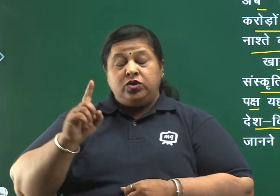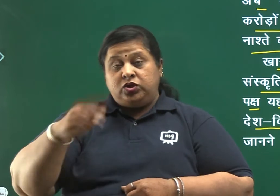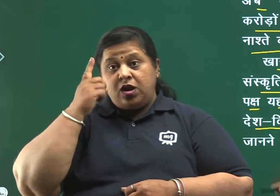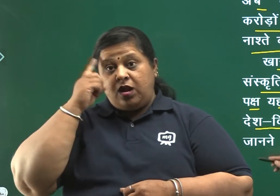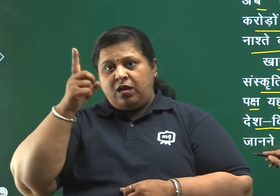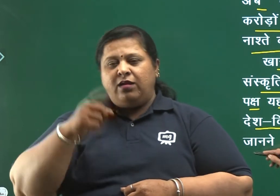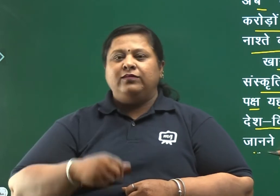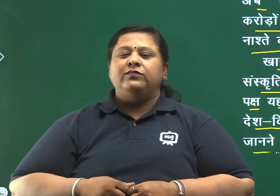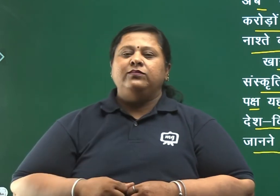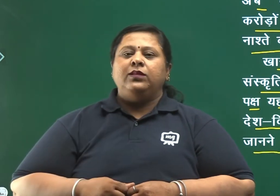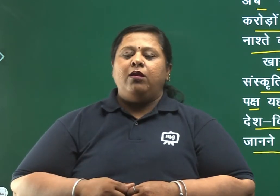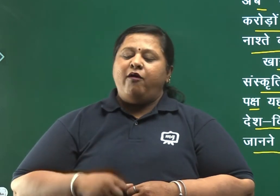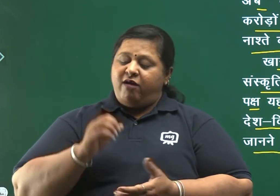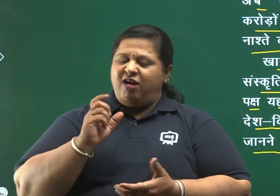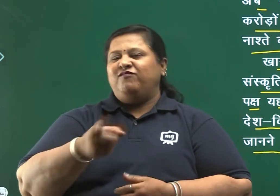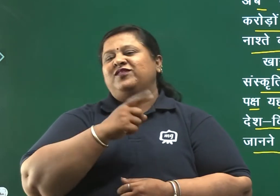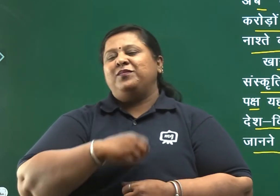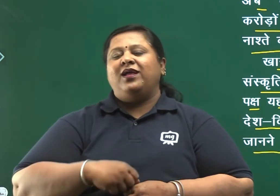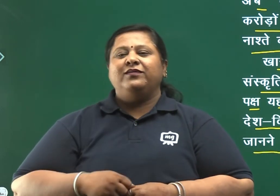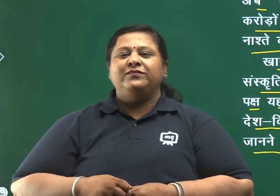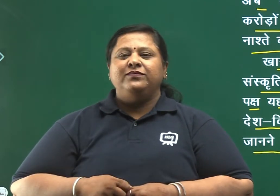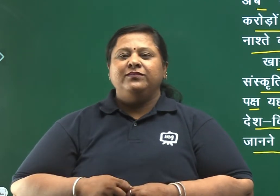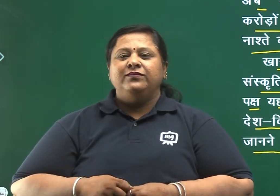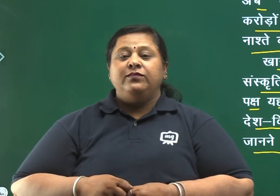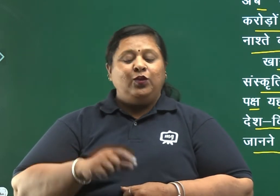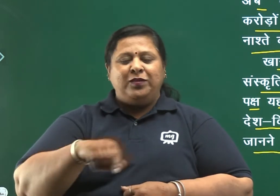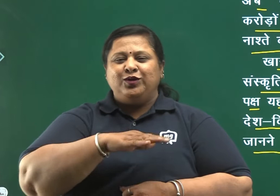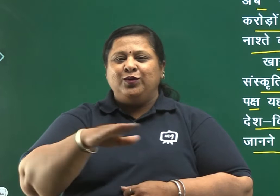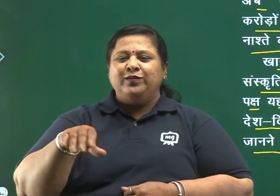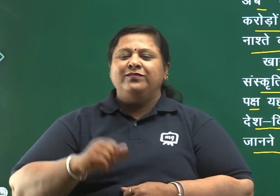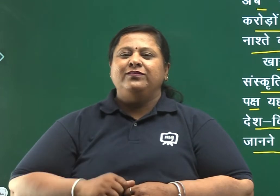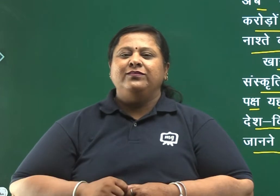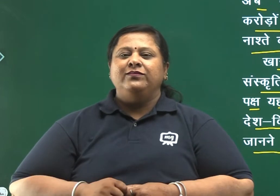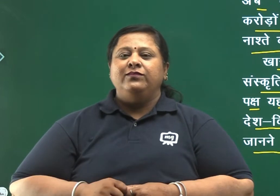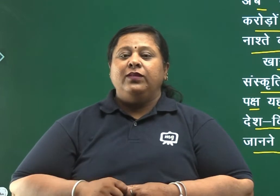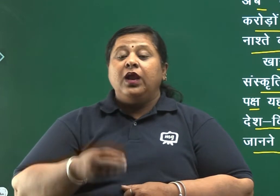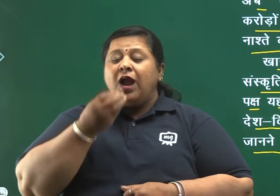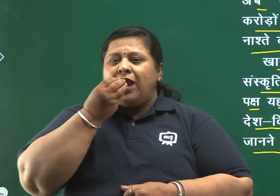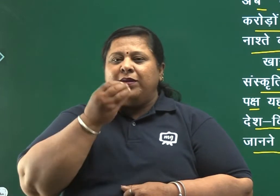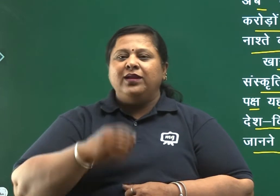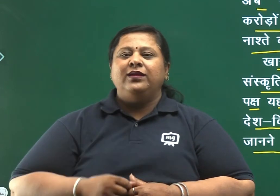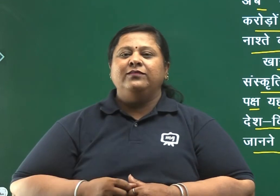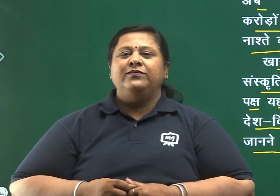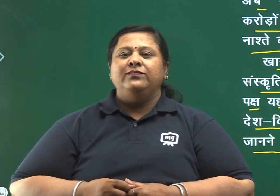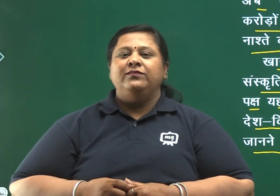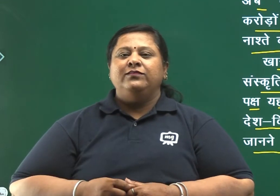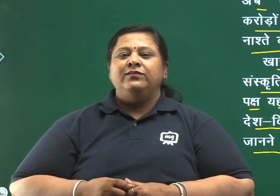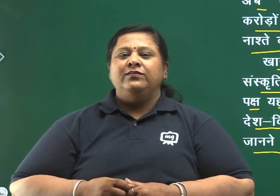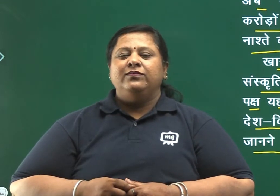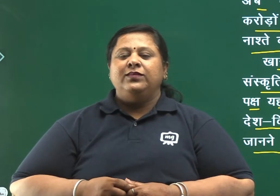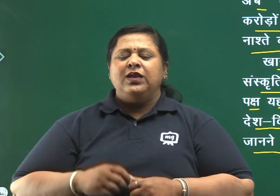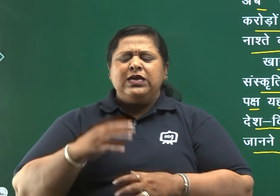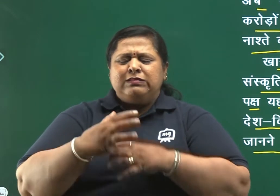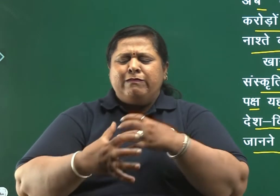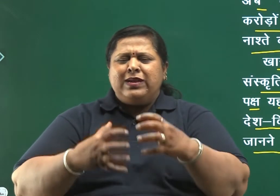जानने का अवसर मिल रहा है। तो बच्चों, खान पान की इस